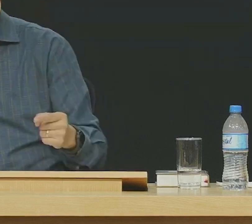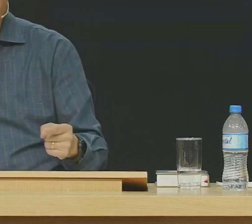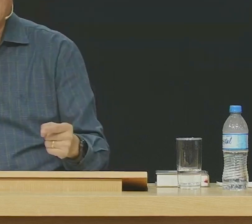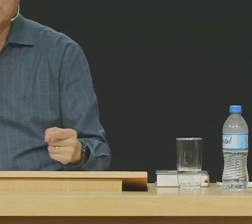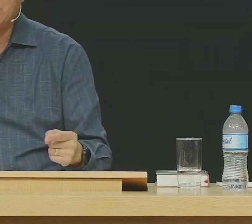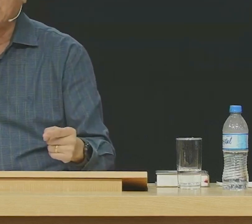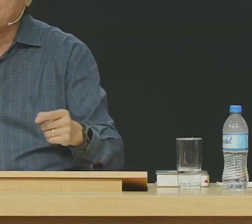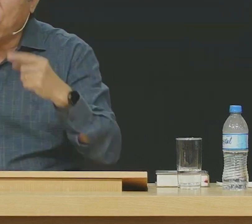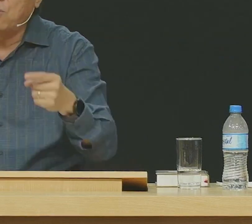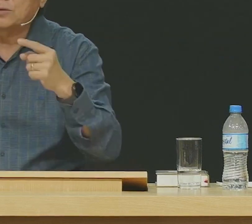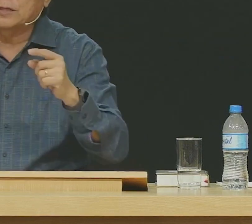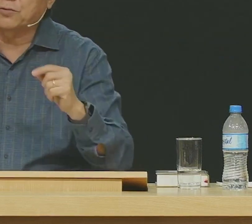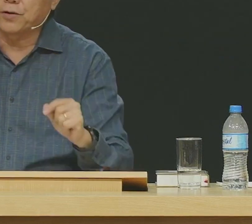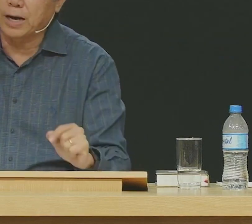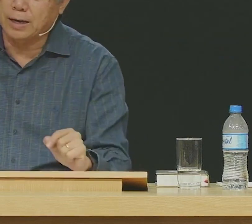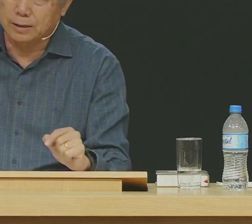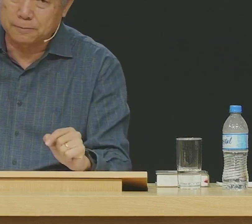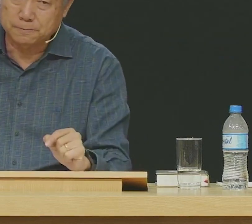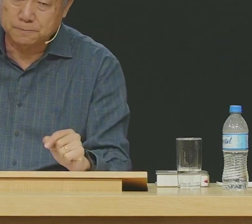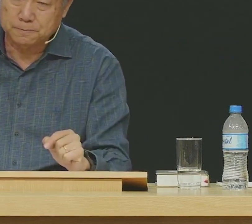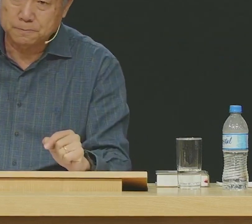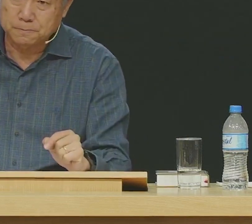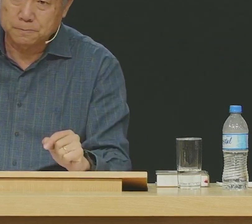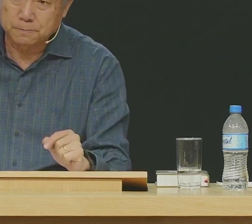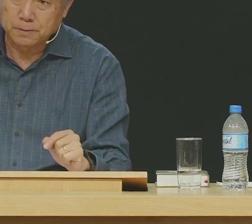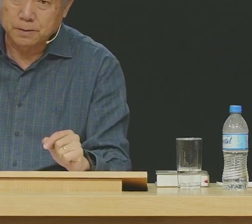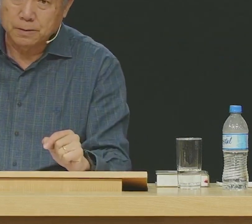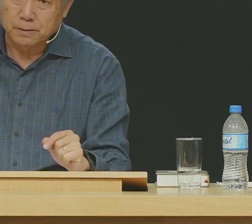que a santificasse. Como santificá-la?